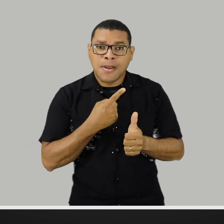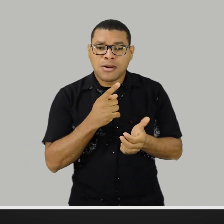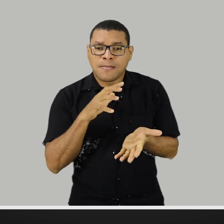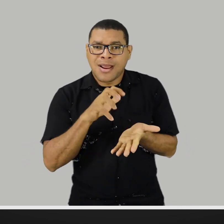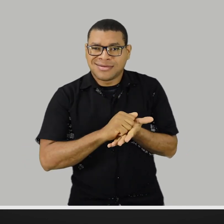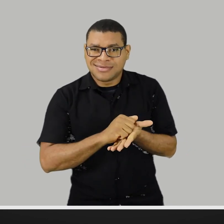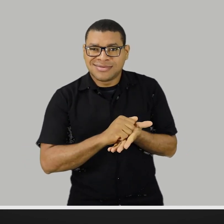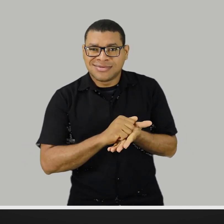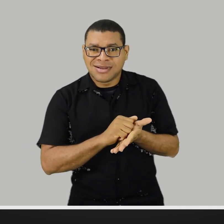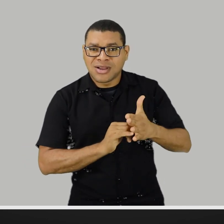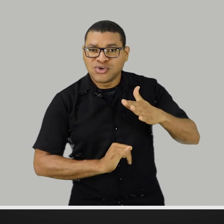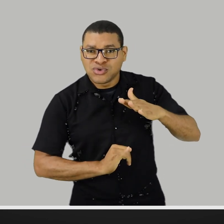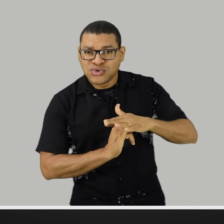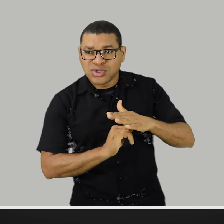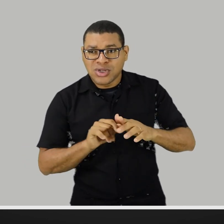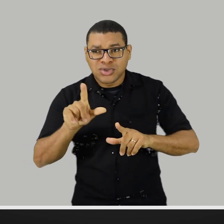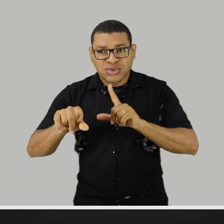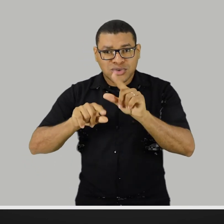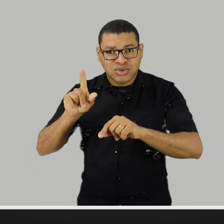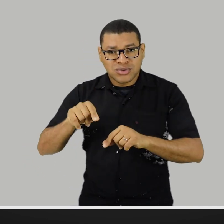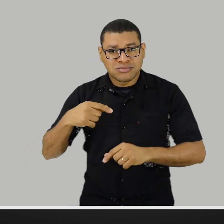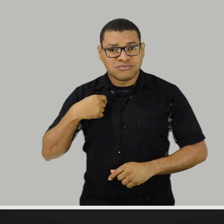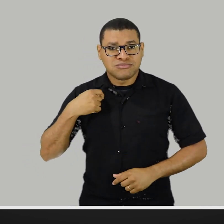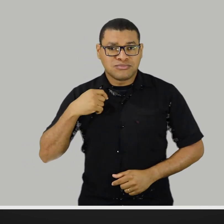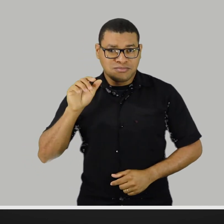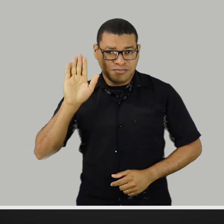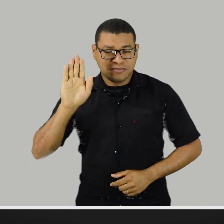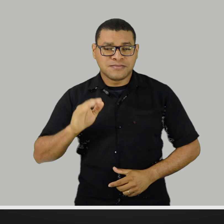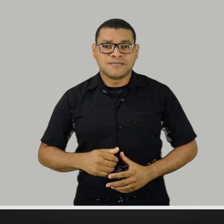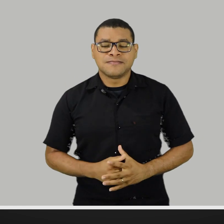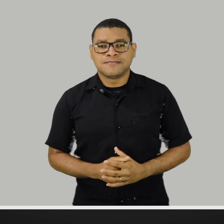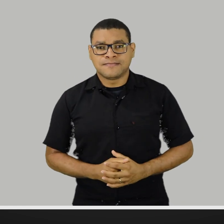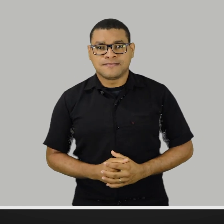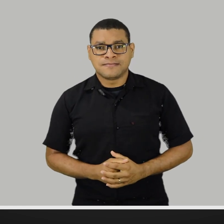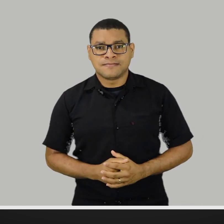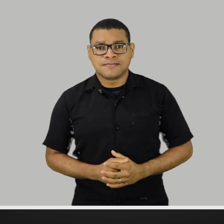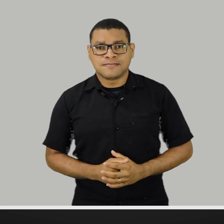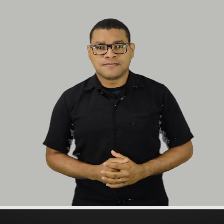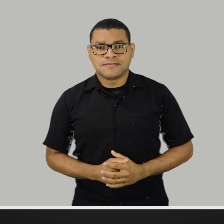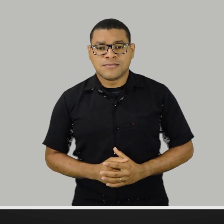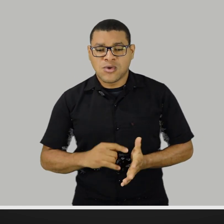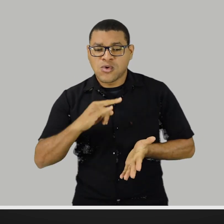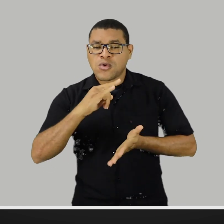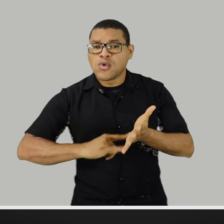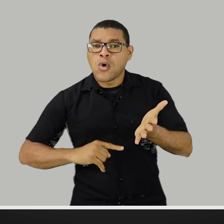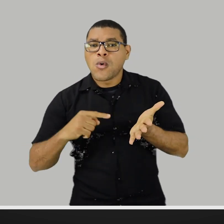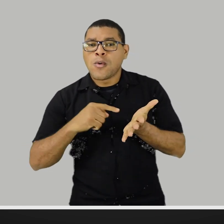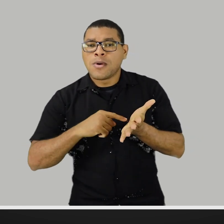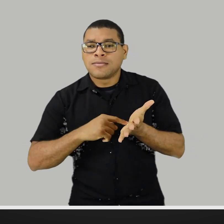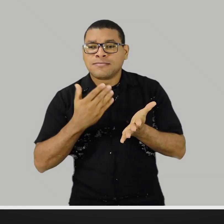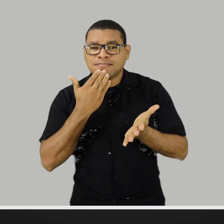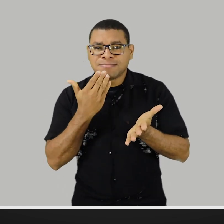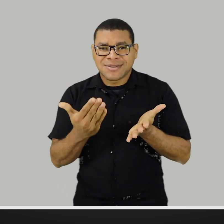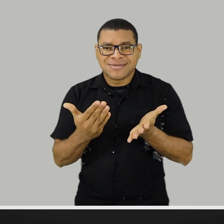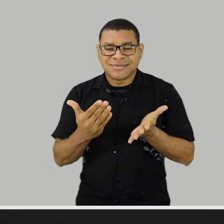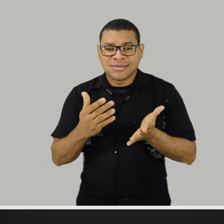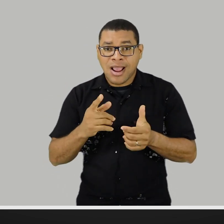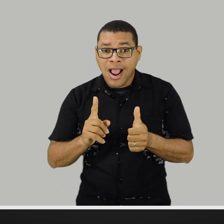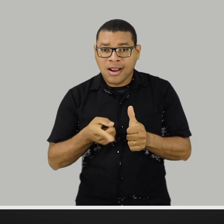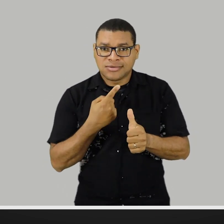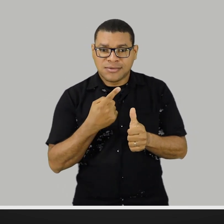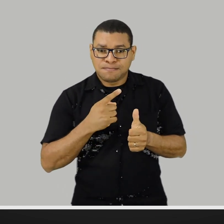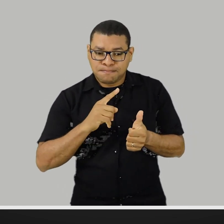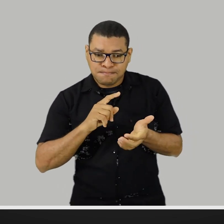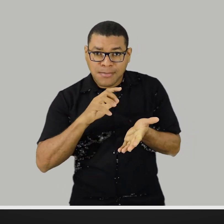pré-matrícula institucional dos candidatos selecionados 2.5 os documentos requeridos no